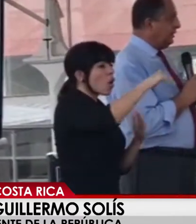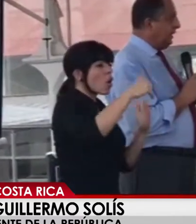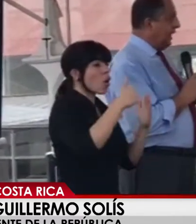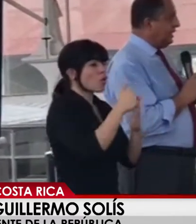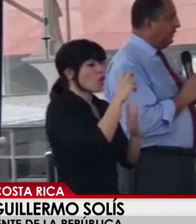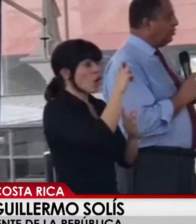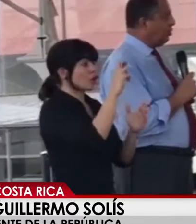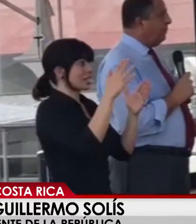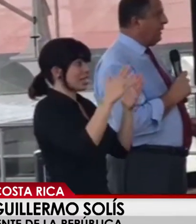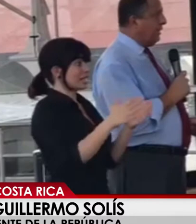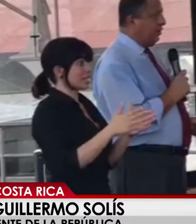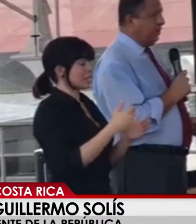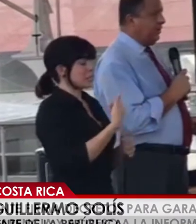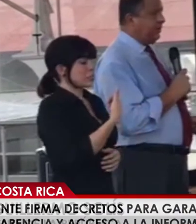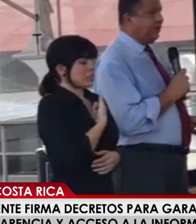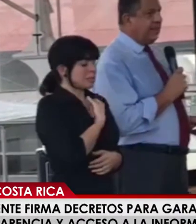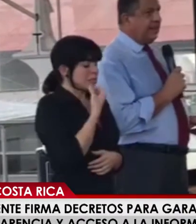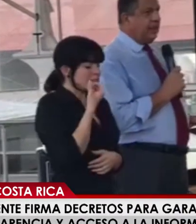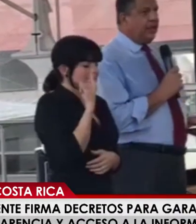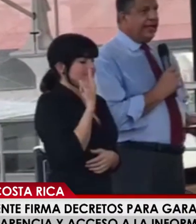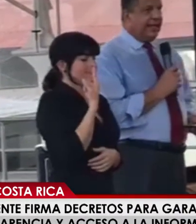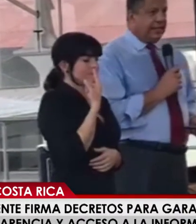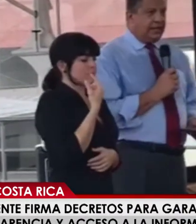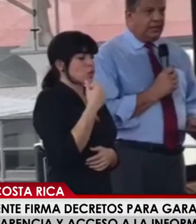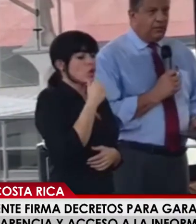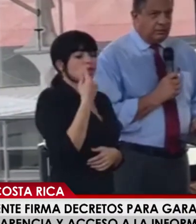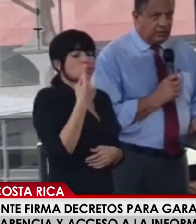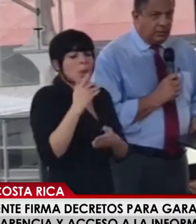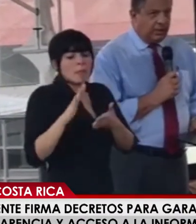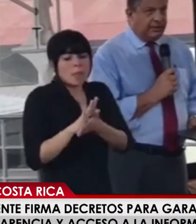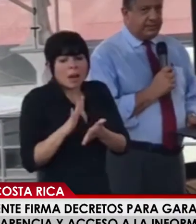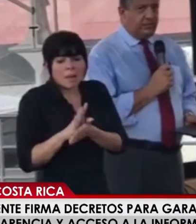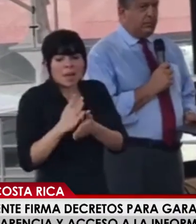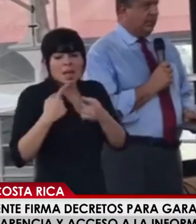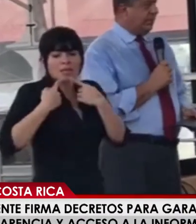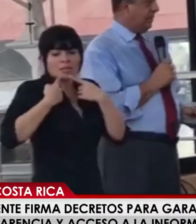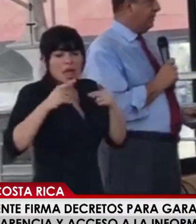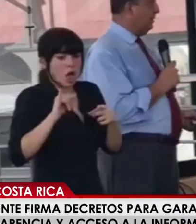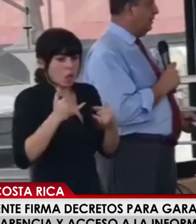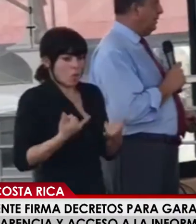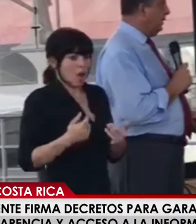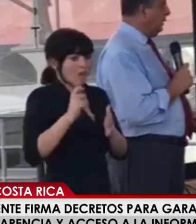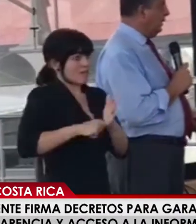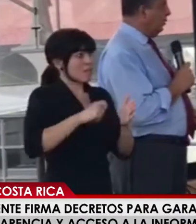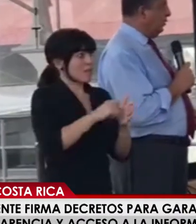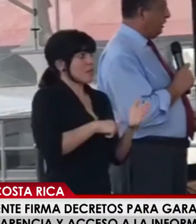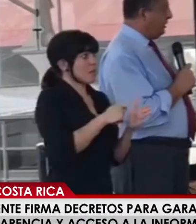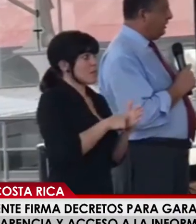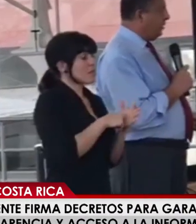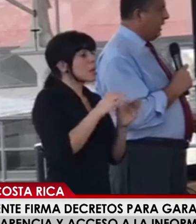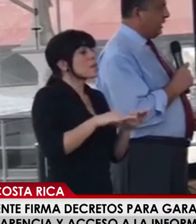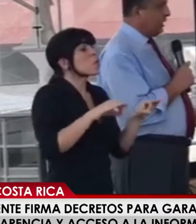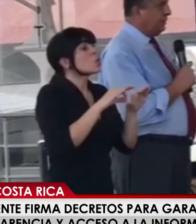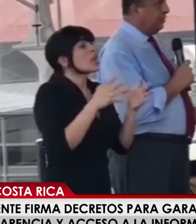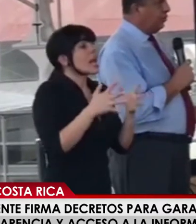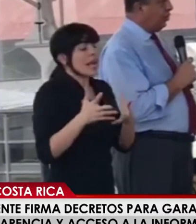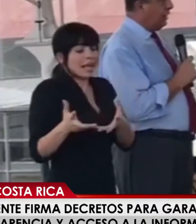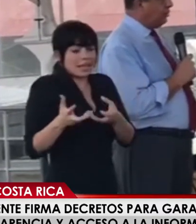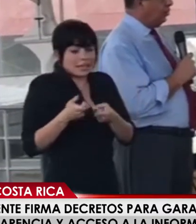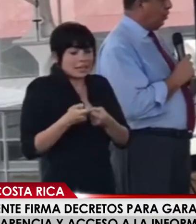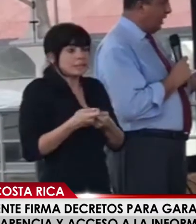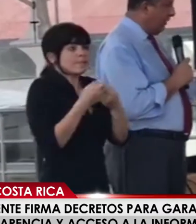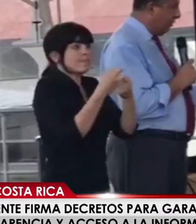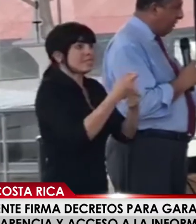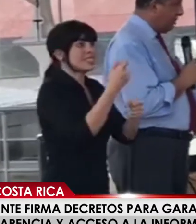costarricenses hayamos comprendido que más allá de lo declarativo en un ejercicio como éste lo importante es lograr que las